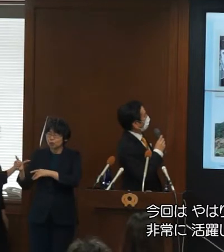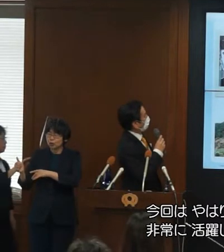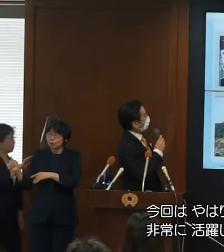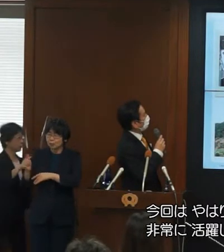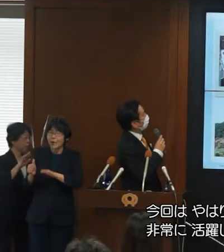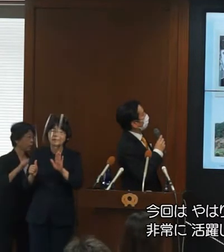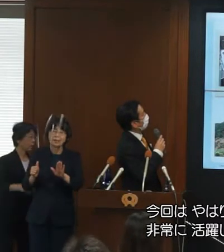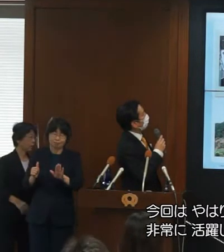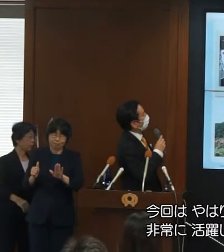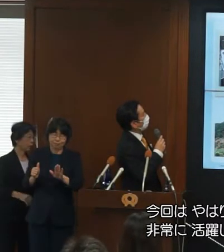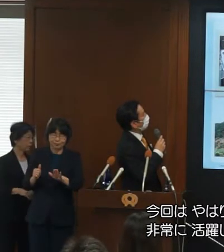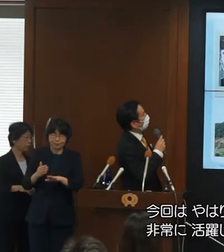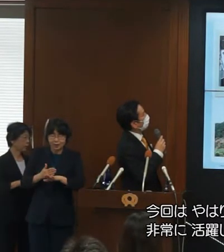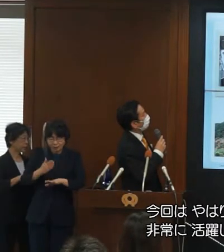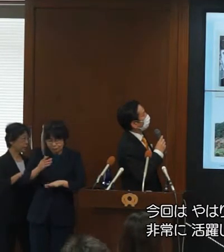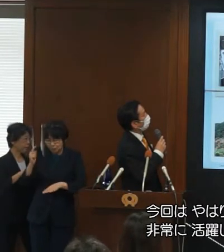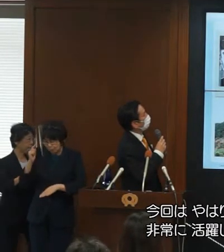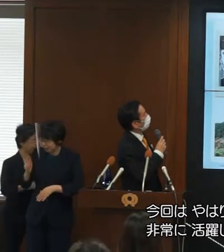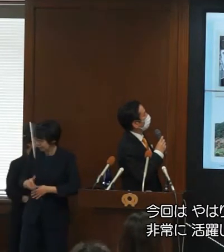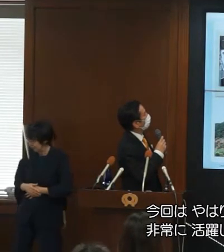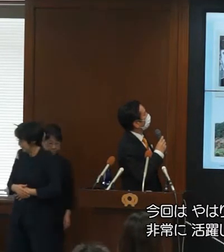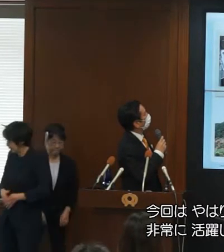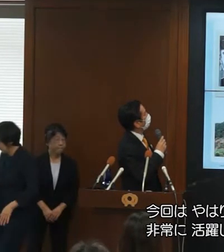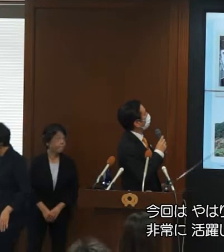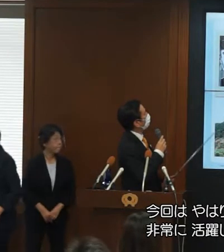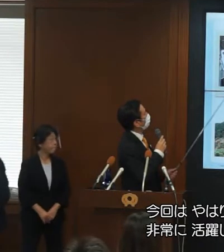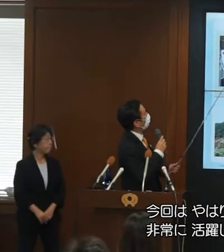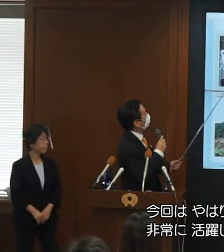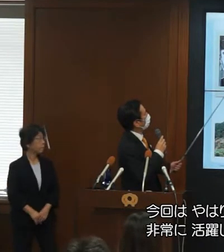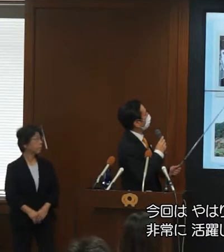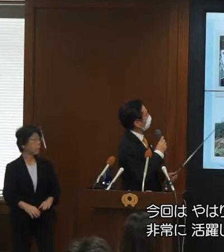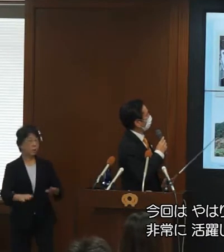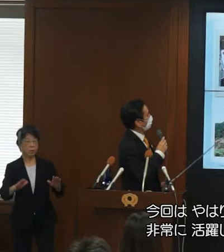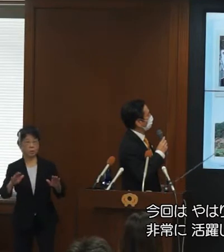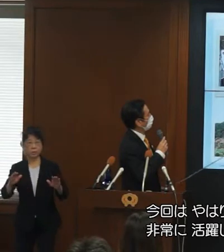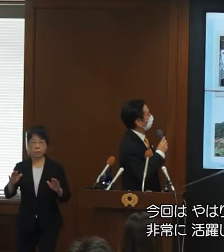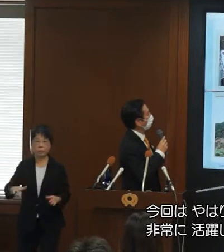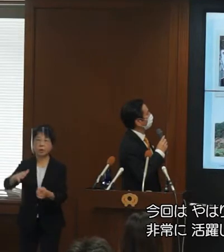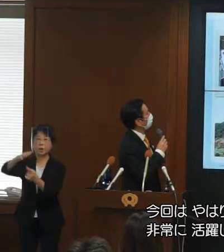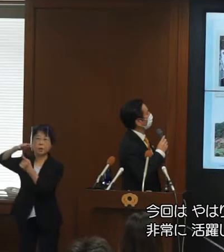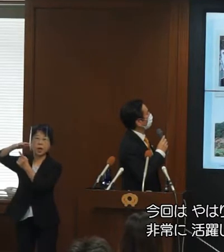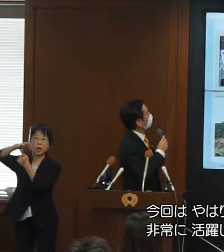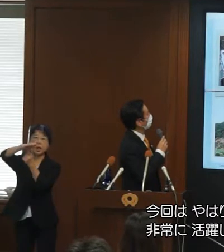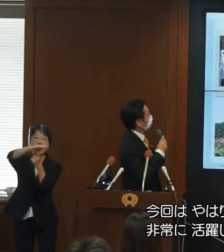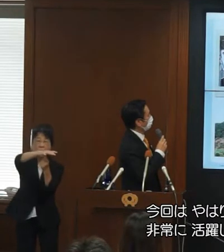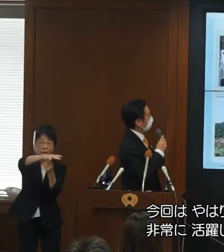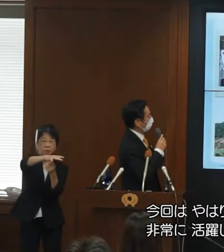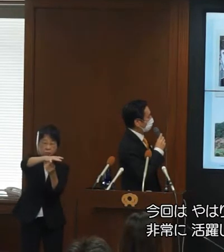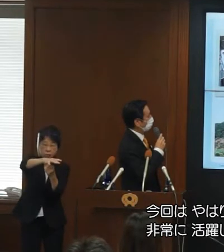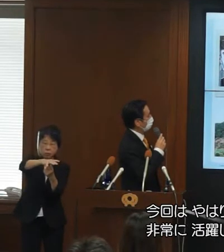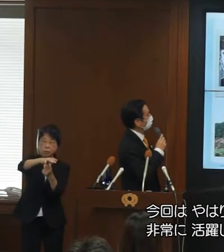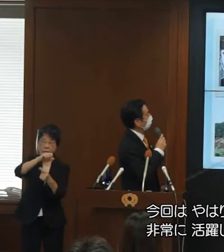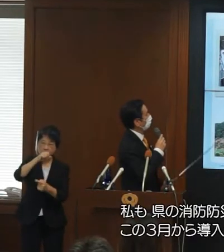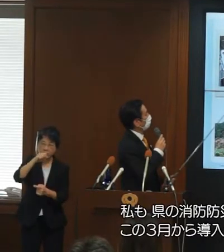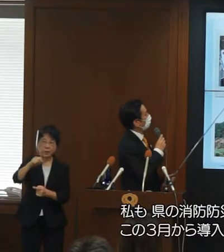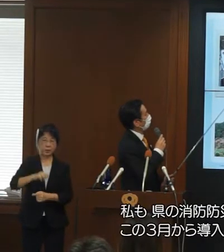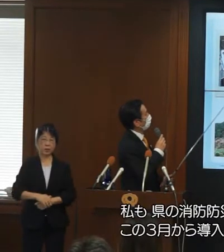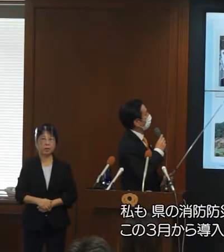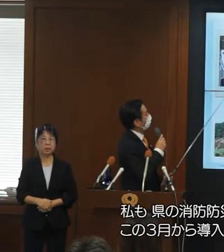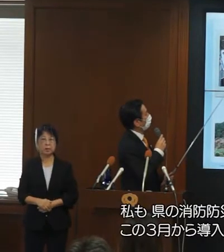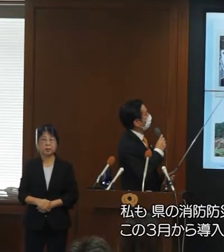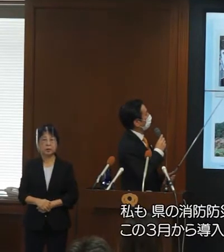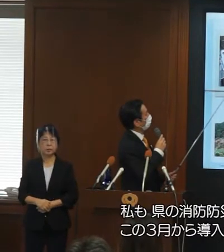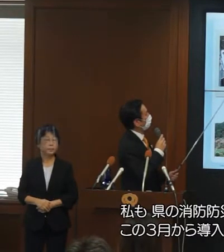で今回はですね、やはりヘリが非常に活躍したなというふうに思います。